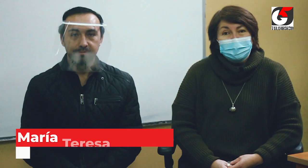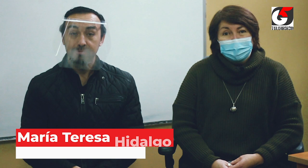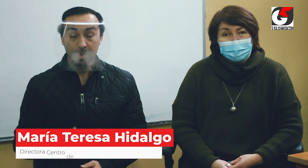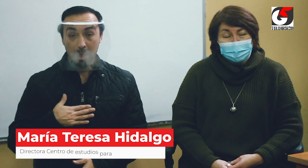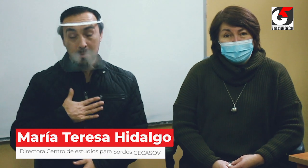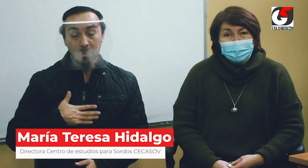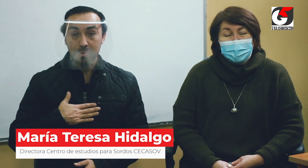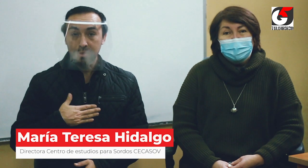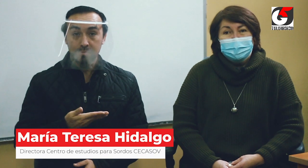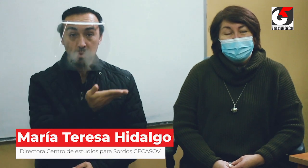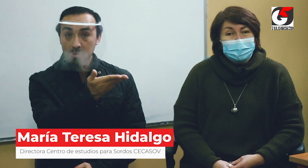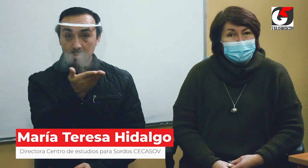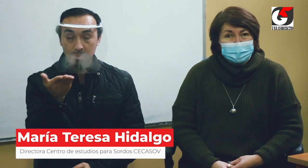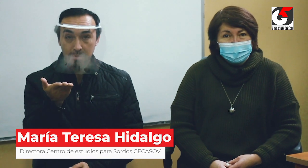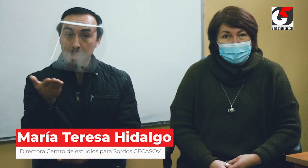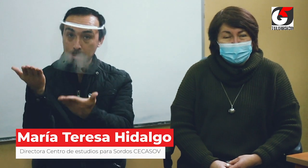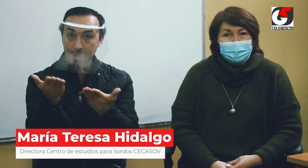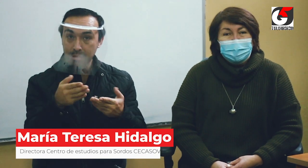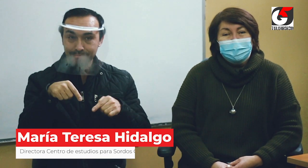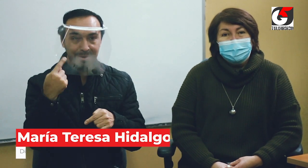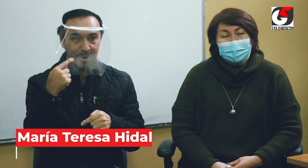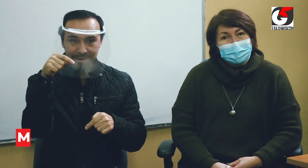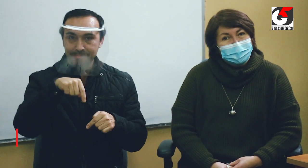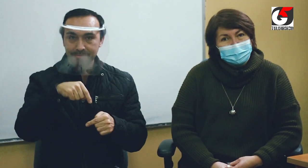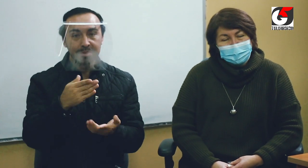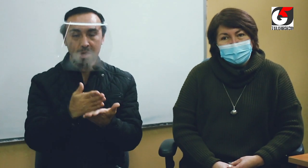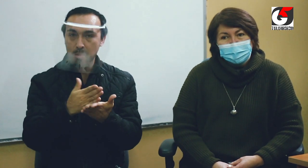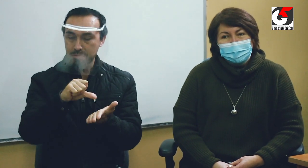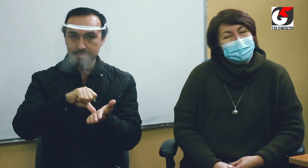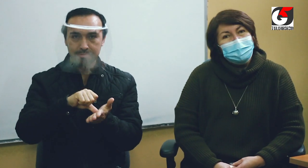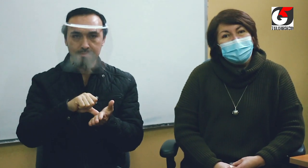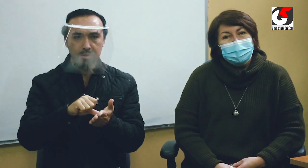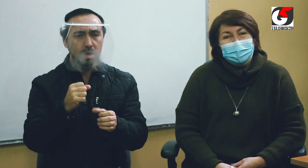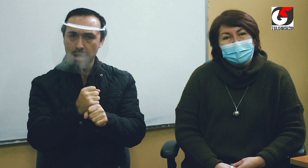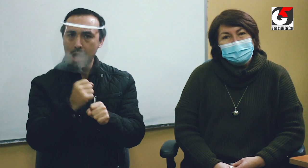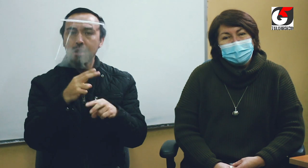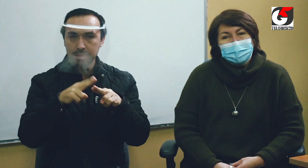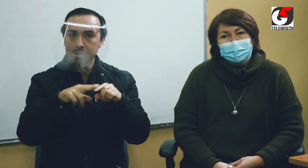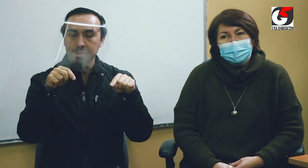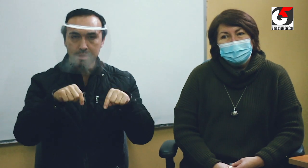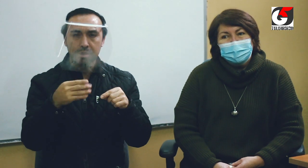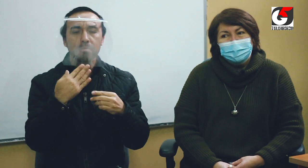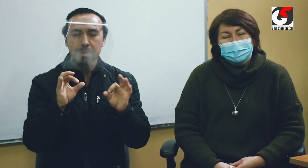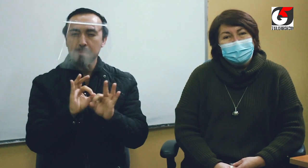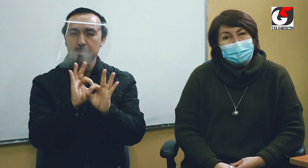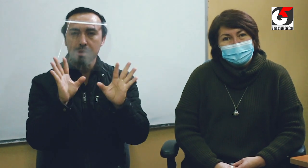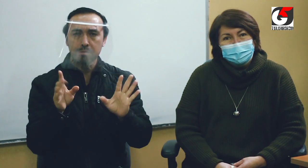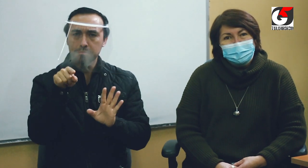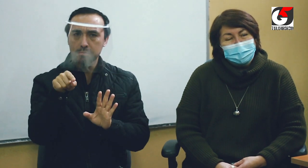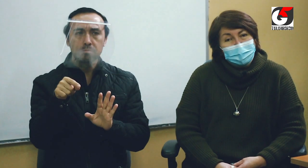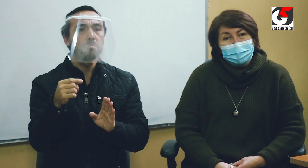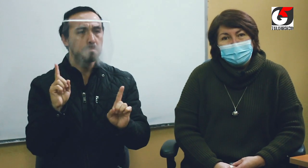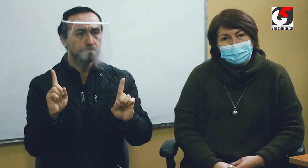Me gustaría invitarlos a que conozcan nuestro centro, la labor que realizamos, y especialmente a que empiecen a tener mayor